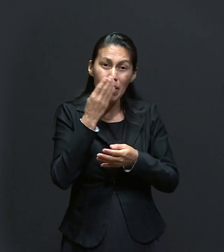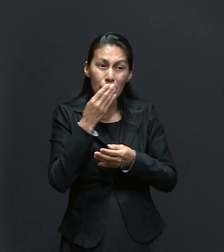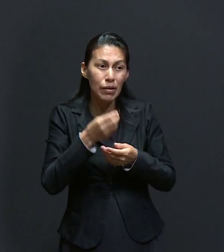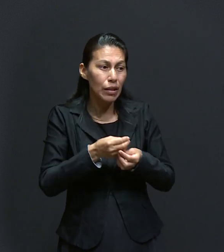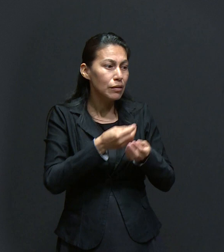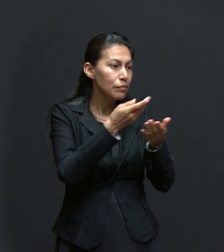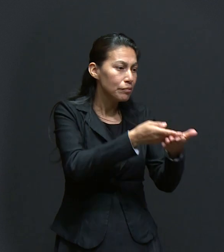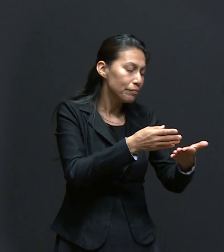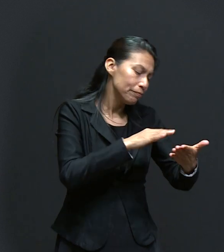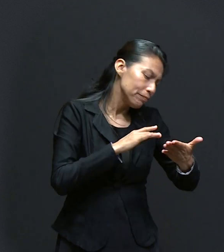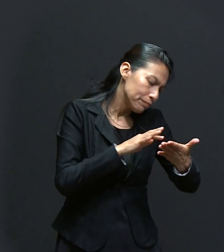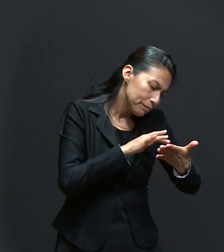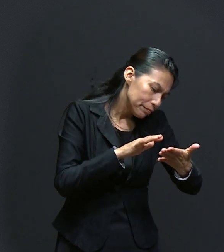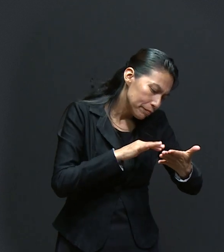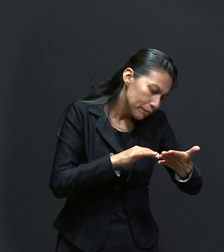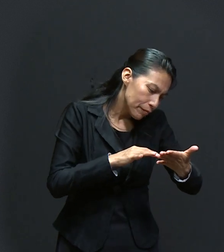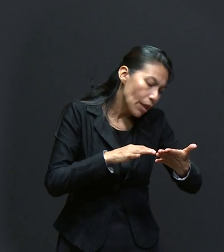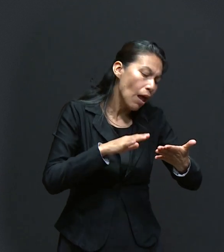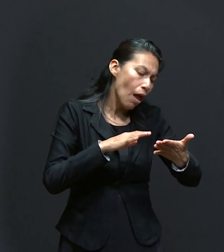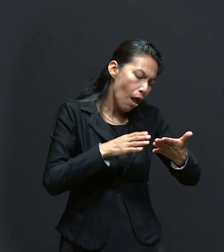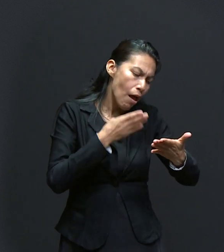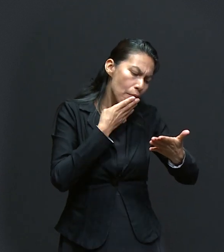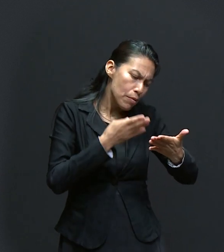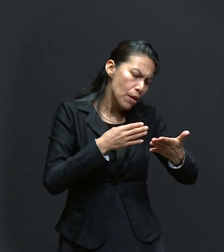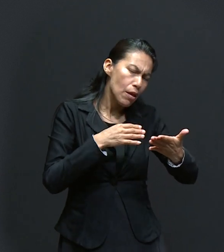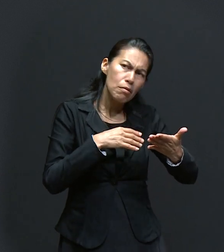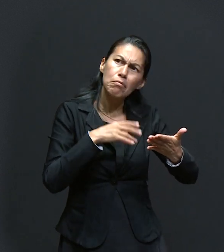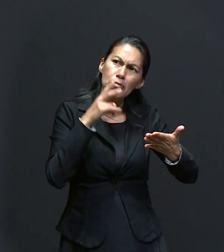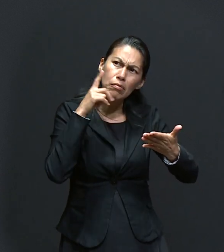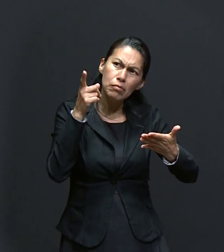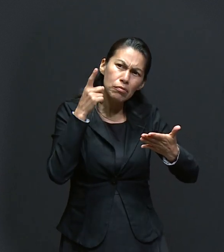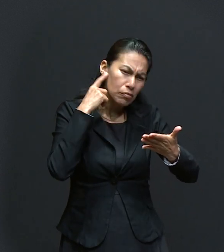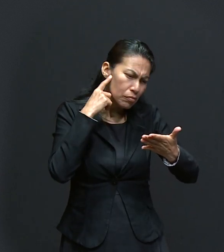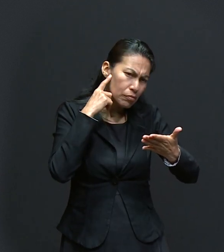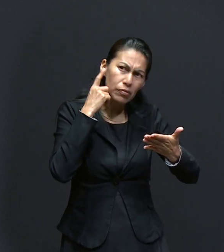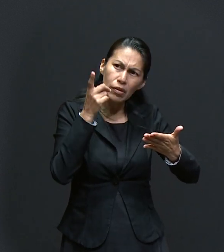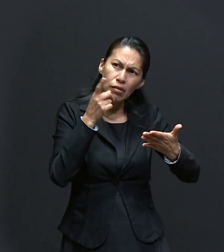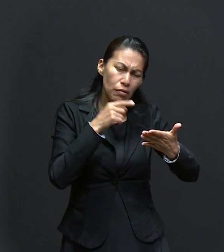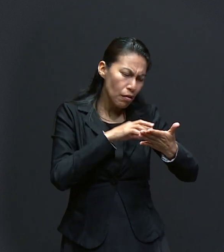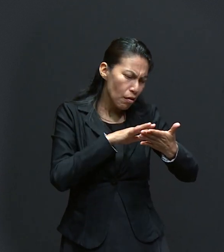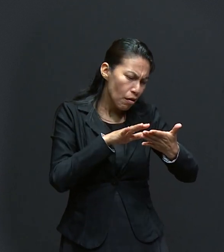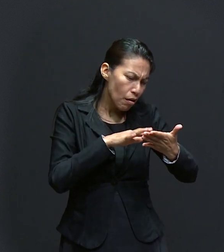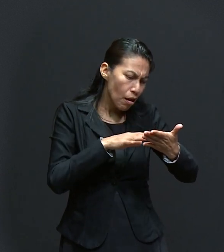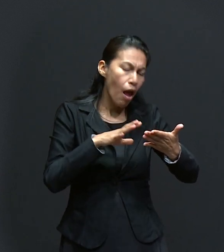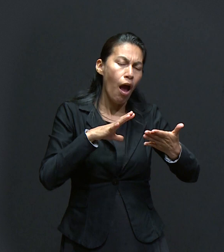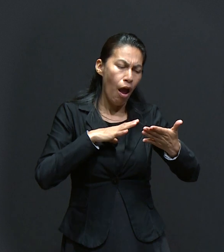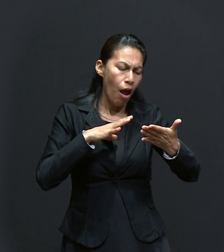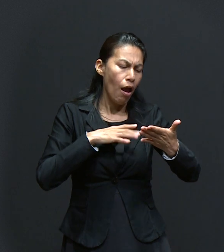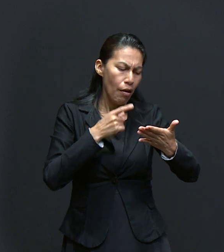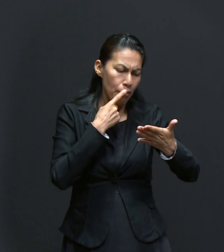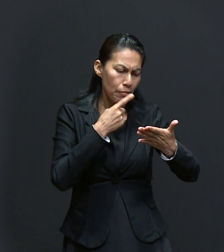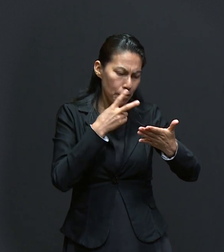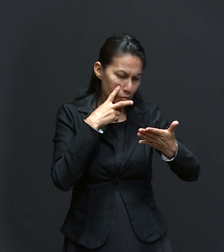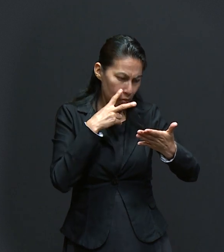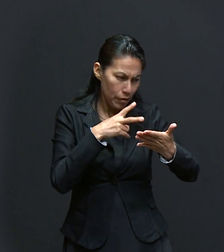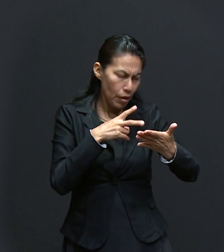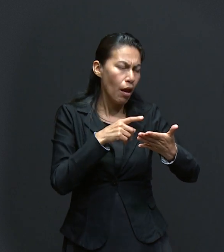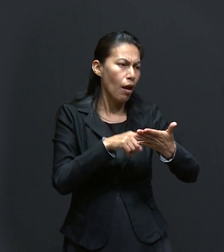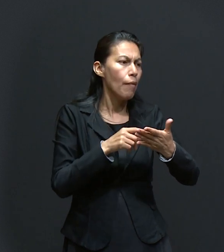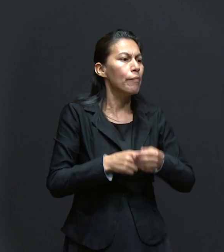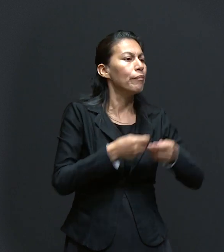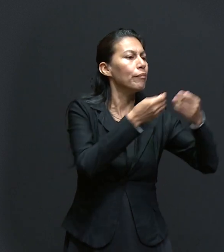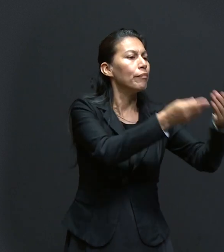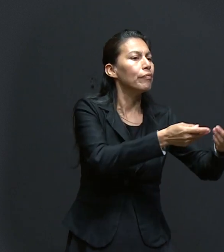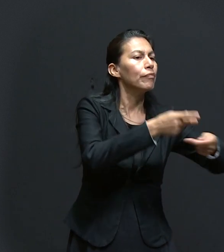alimentando y entonces es biblia se están pasando de mano a mano no pueden ni regalar ni comprar porque no hay o no hay recursos entonces